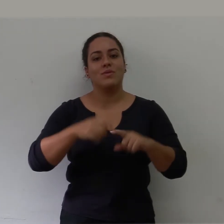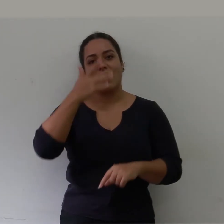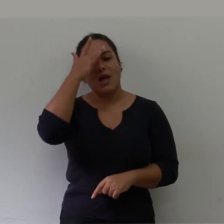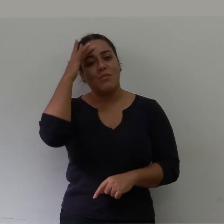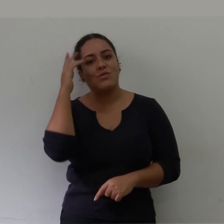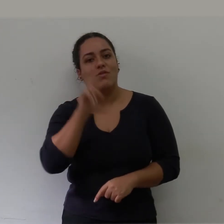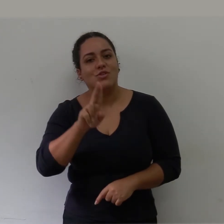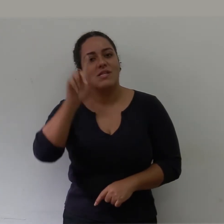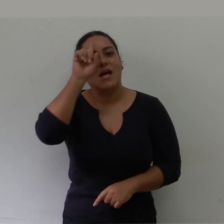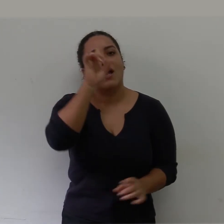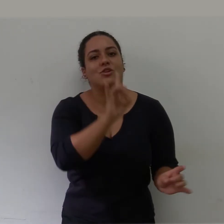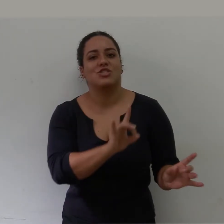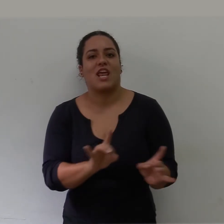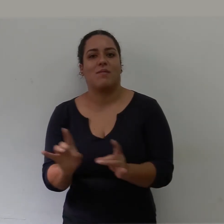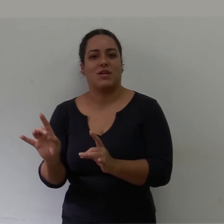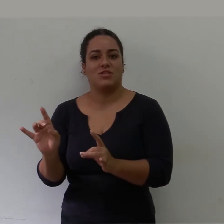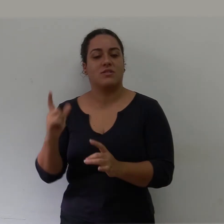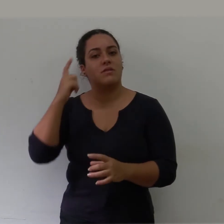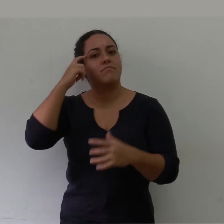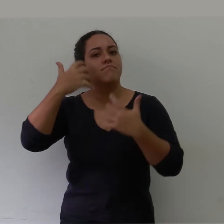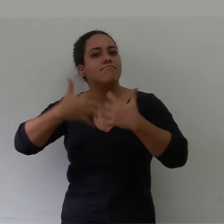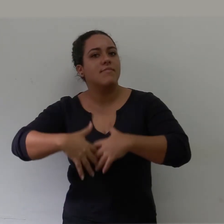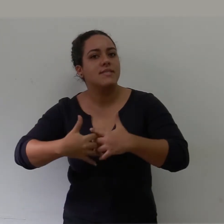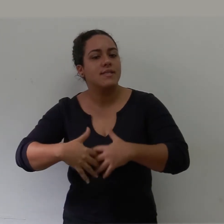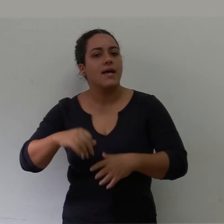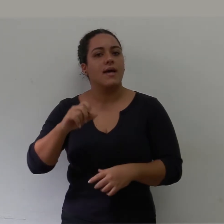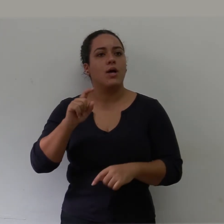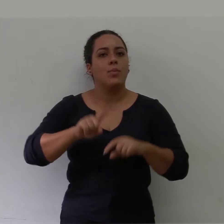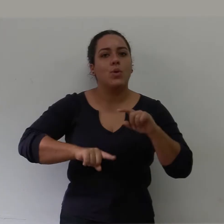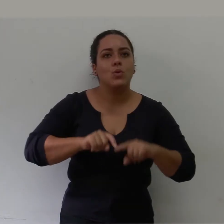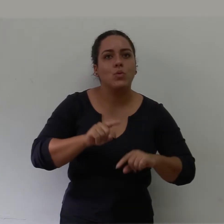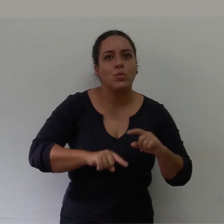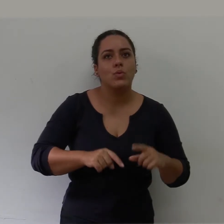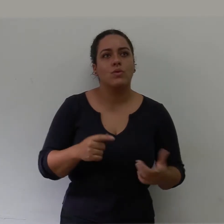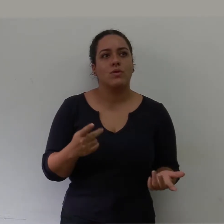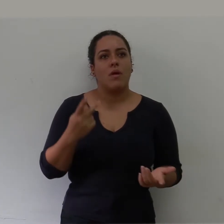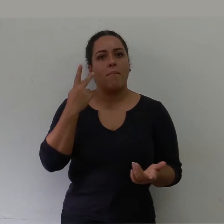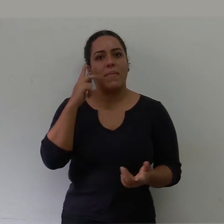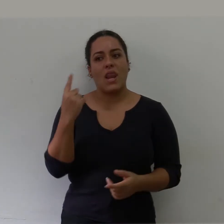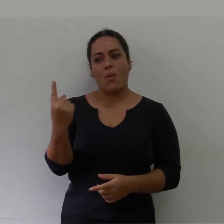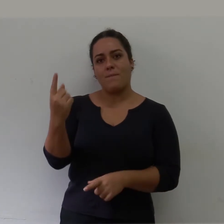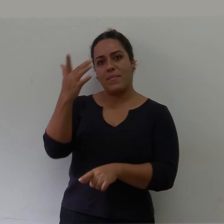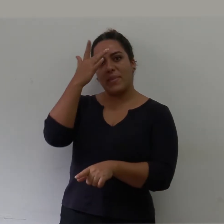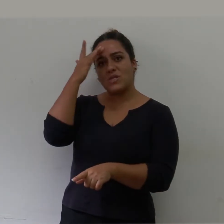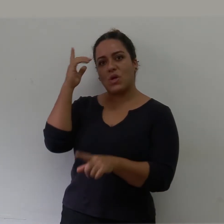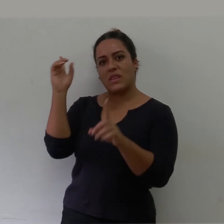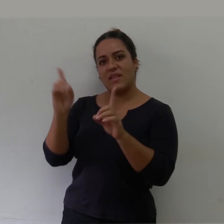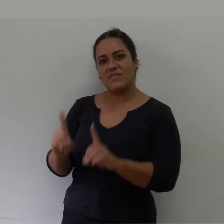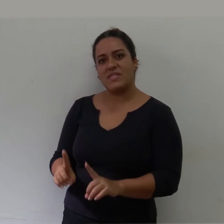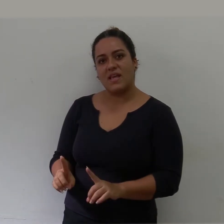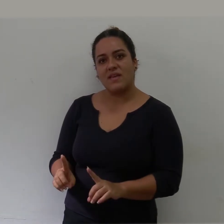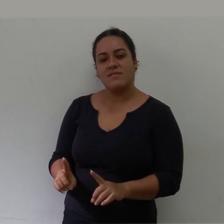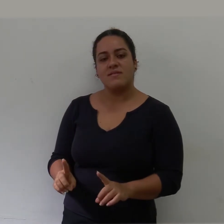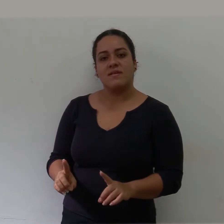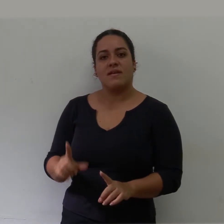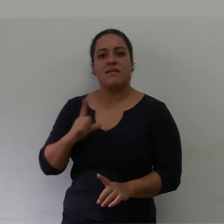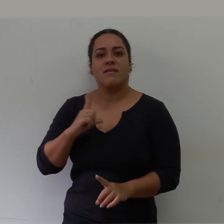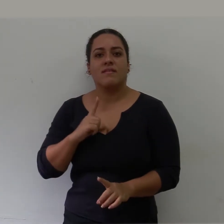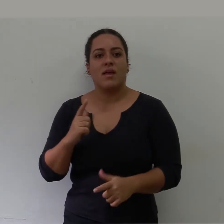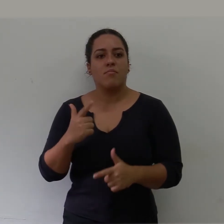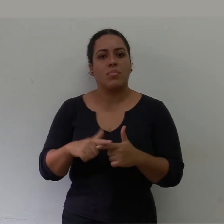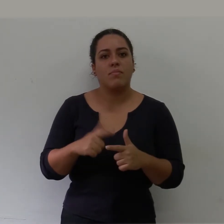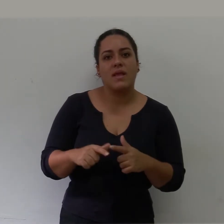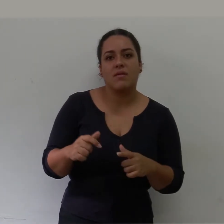ter que usar diariamente. Então, não podemos pensar num produto para uma pessoa com deficiência que tenha problema